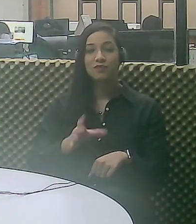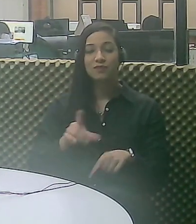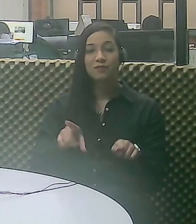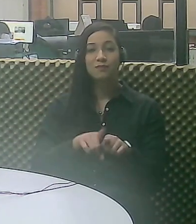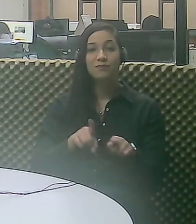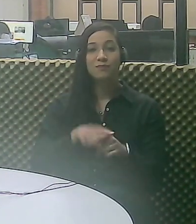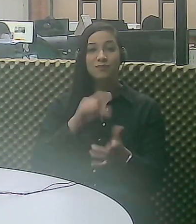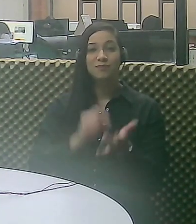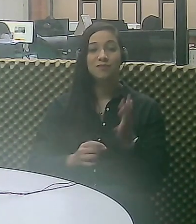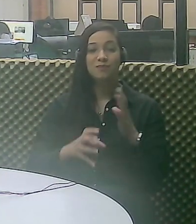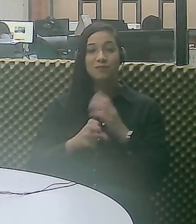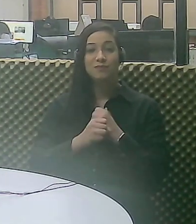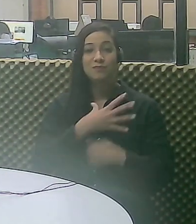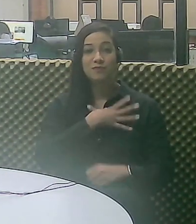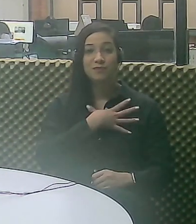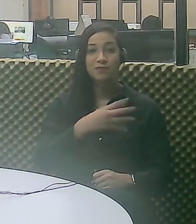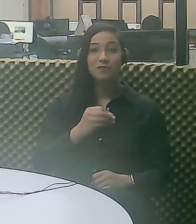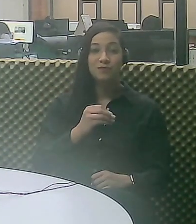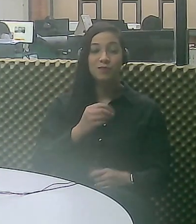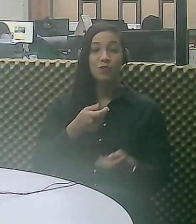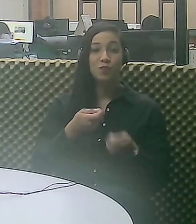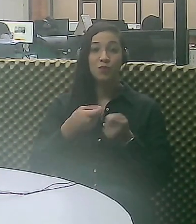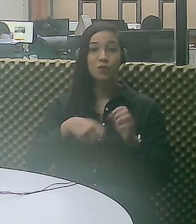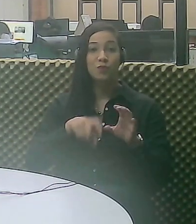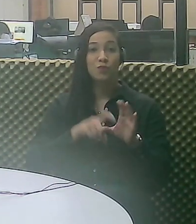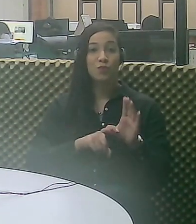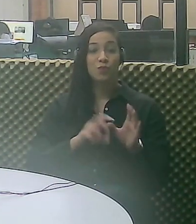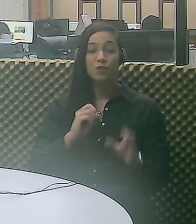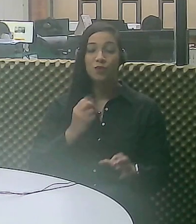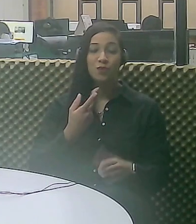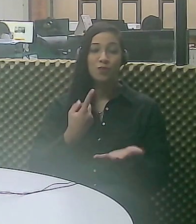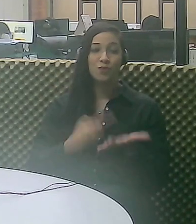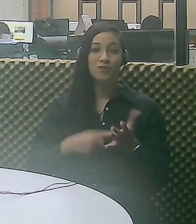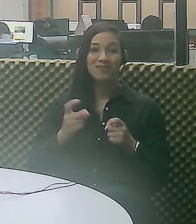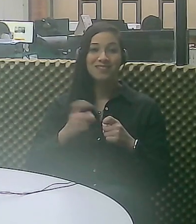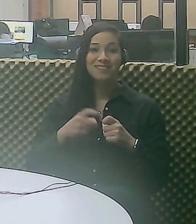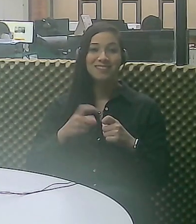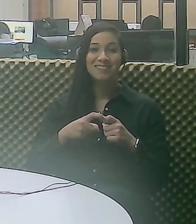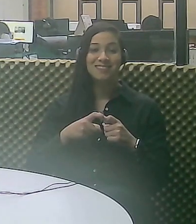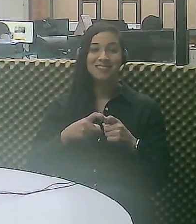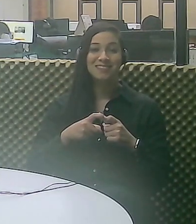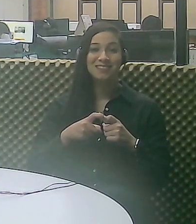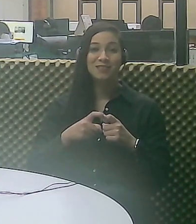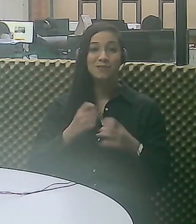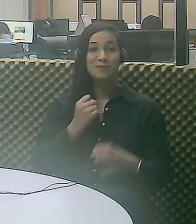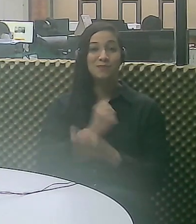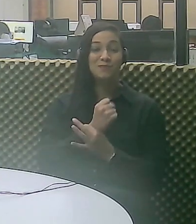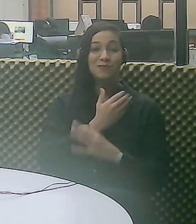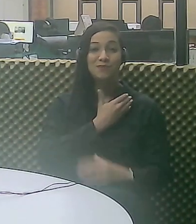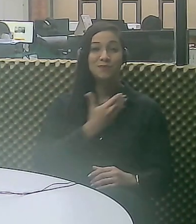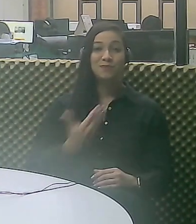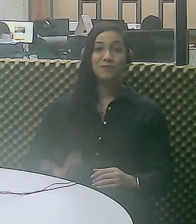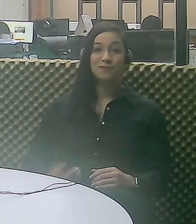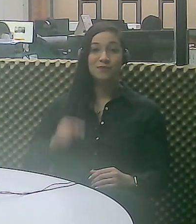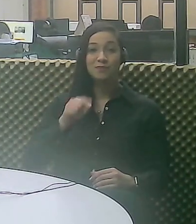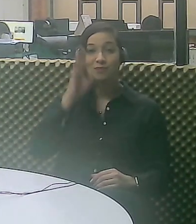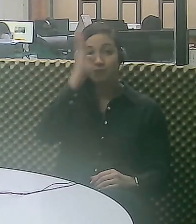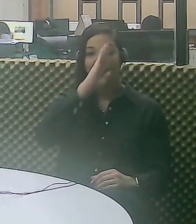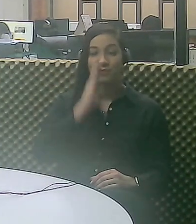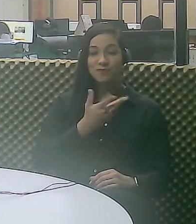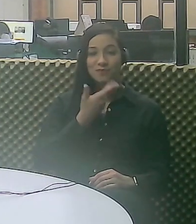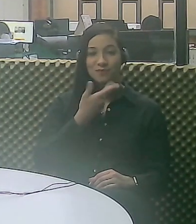matrículas e notas dos filhos, negocia débitos ou marca uma consulta. e tem segurança do acesso